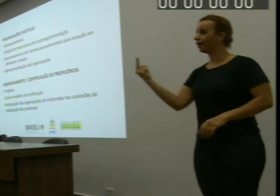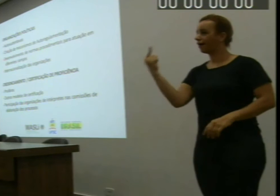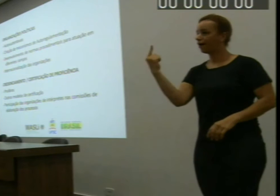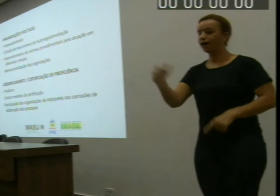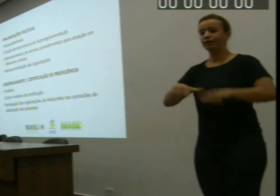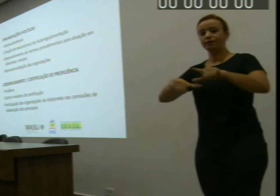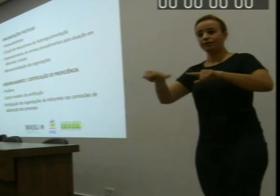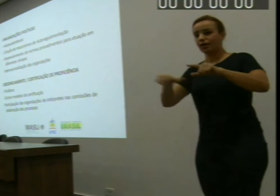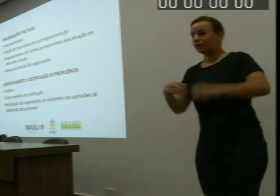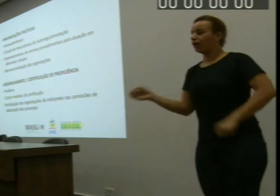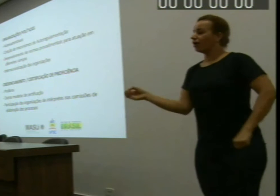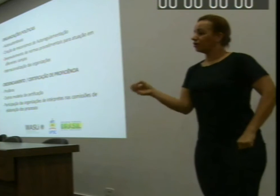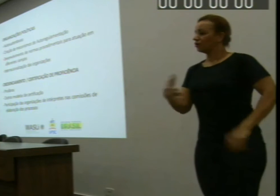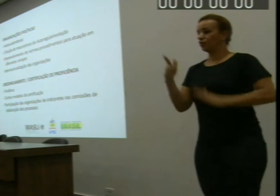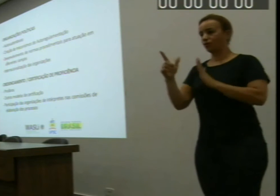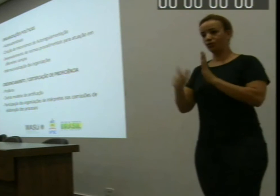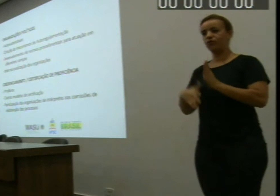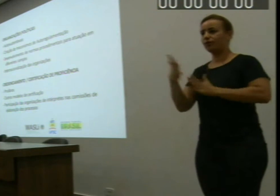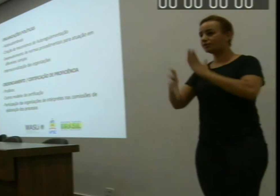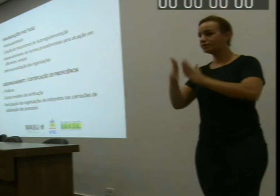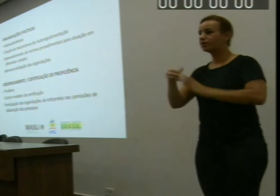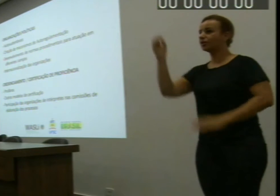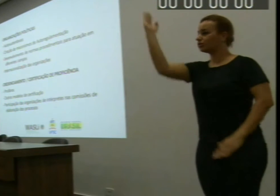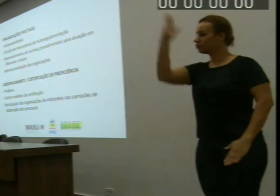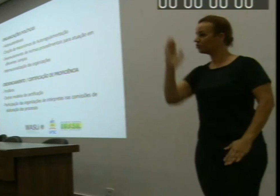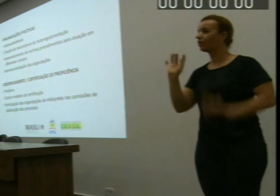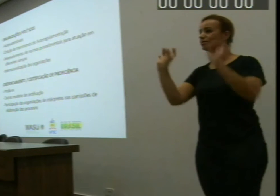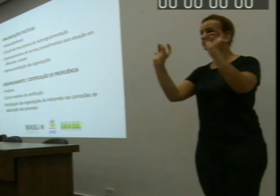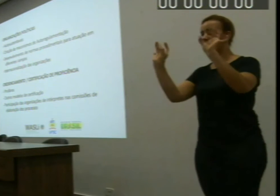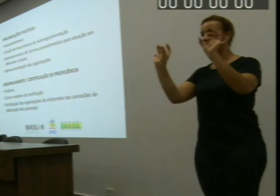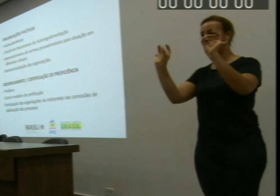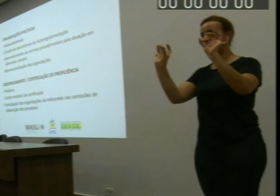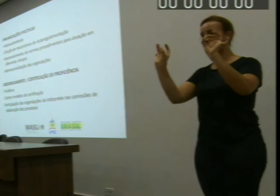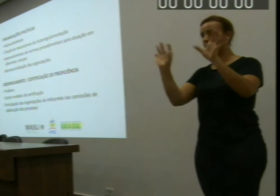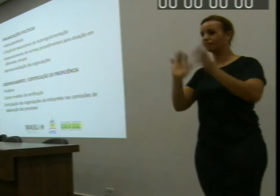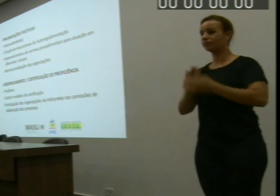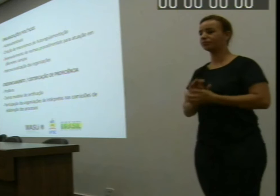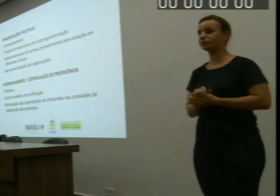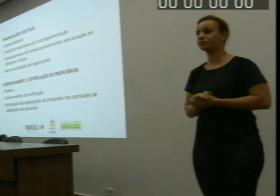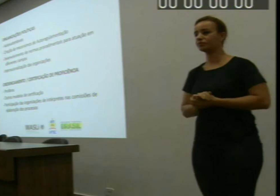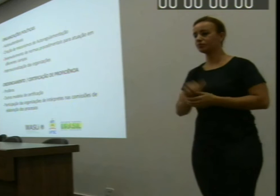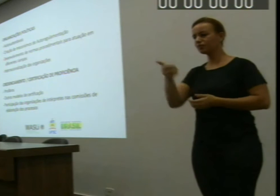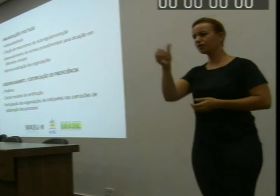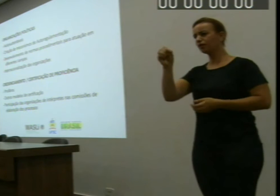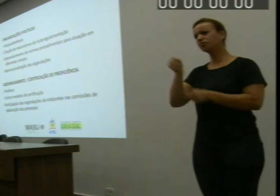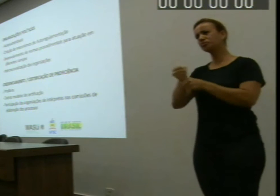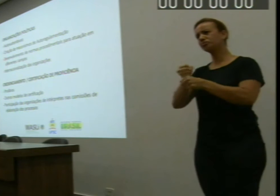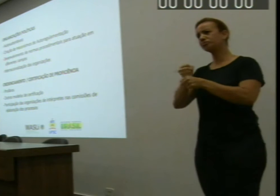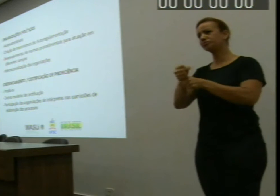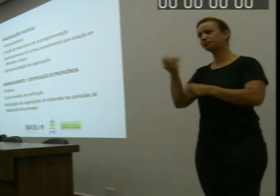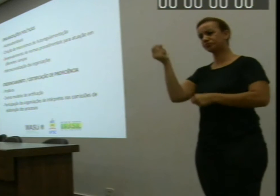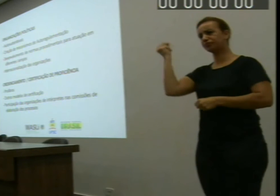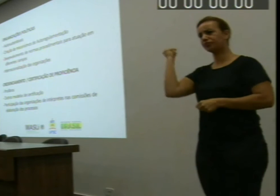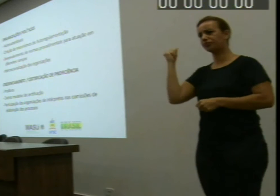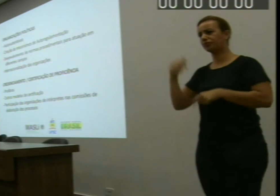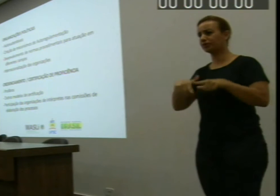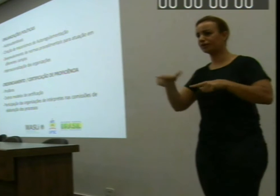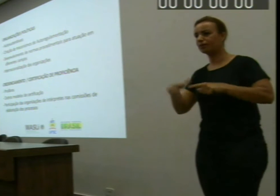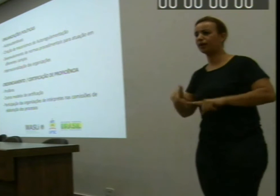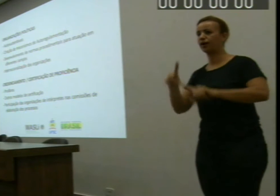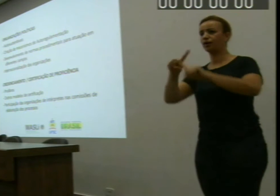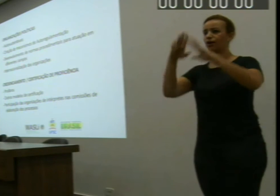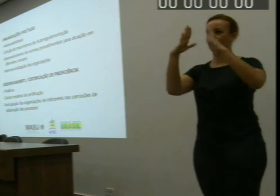abrem paraos interpretes de língua de sinais no Brasil especialmente a há um há 10 anos praticamente os intérpretes trabalhavam em igrejas